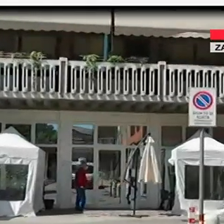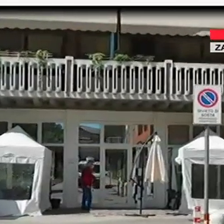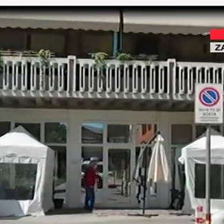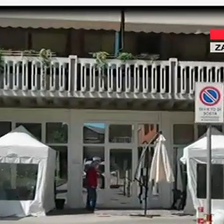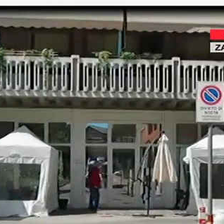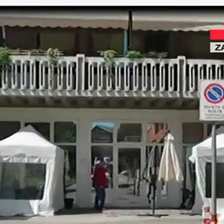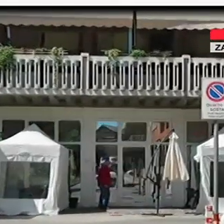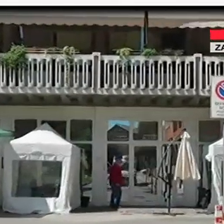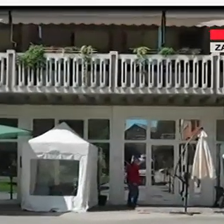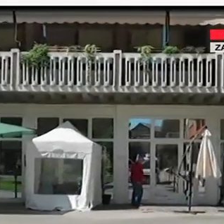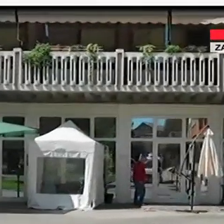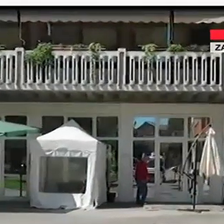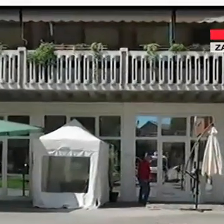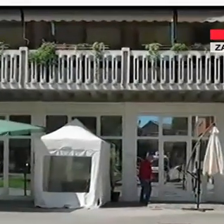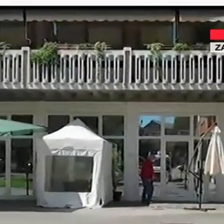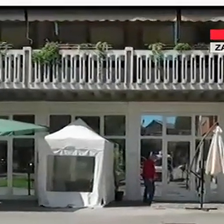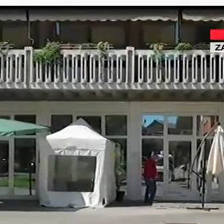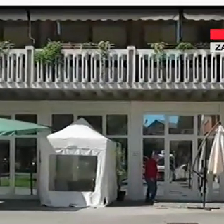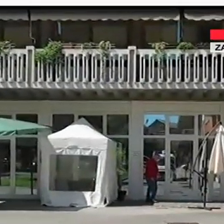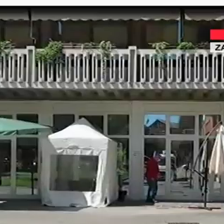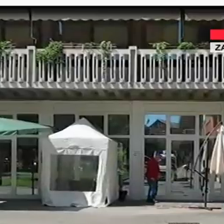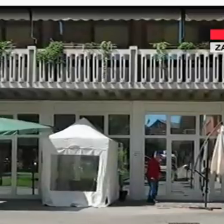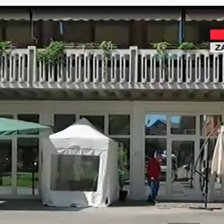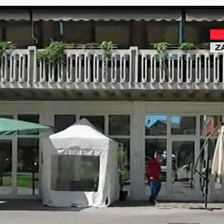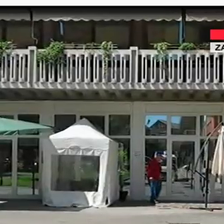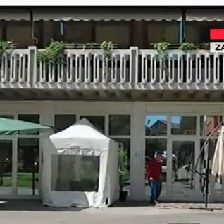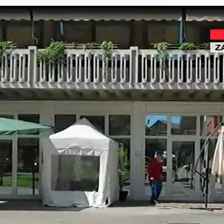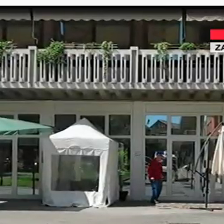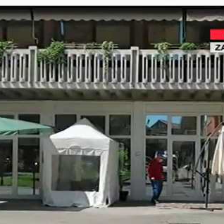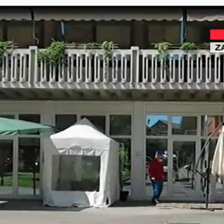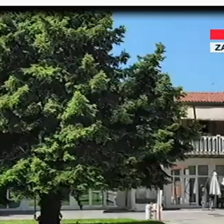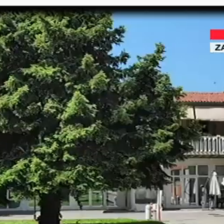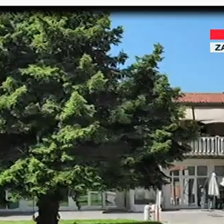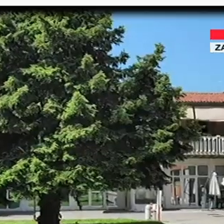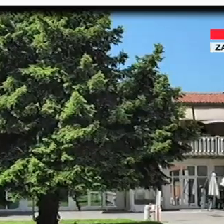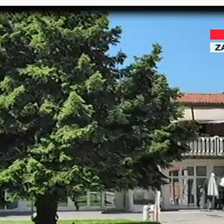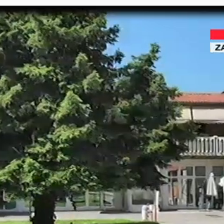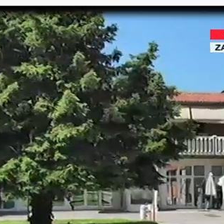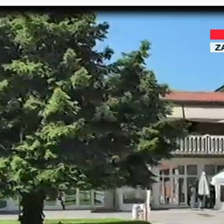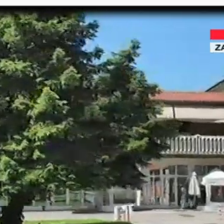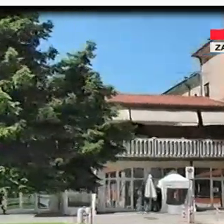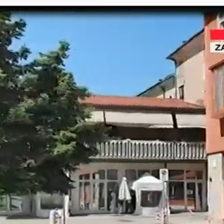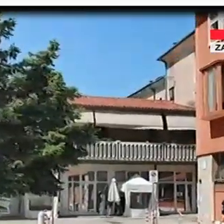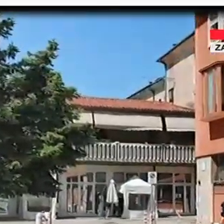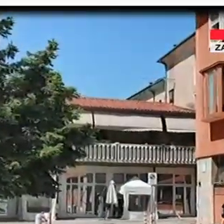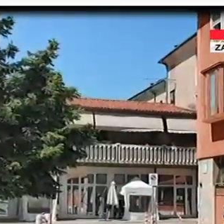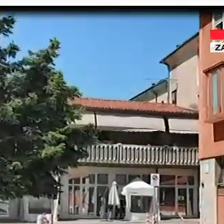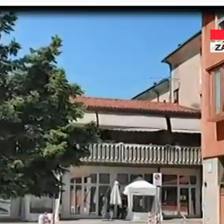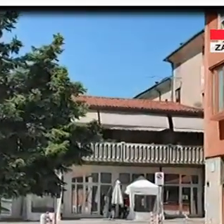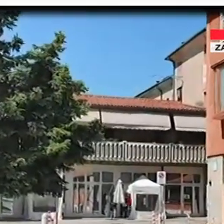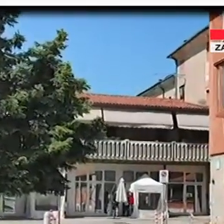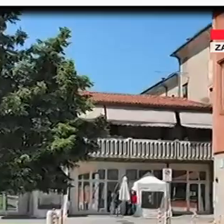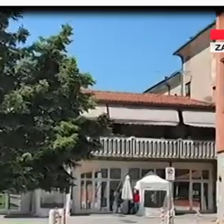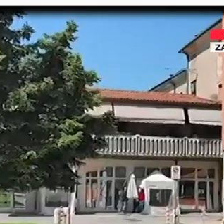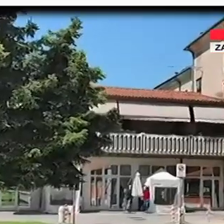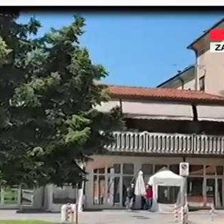qui come l'anno scorso ci sono i gazebo, c'è un plexiglass che divide l'ospite dal parente,